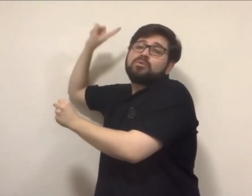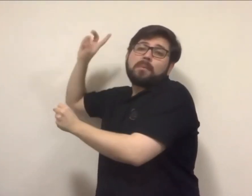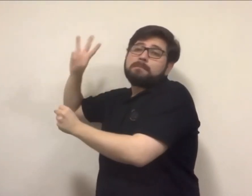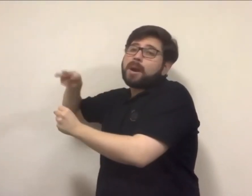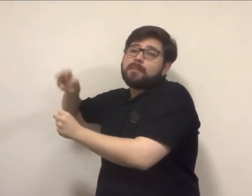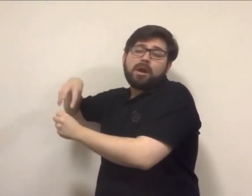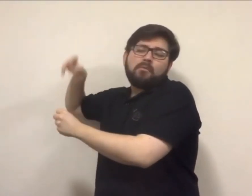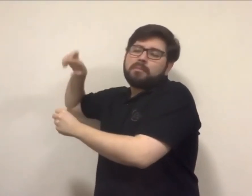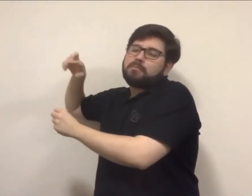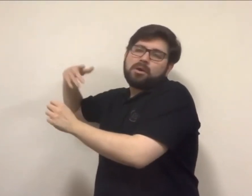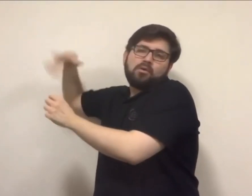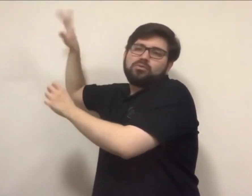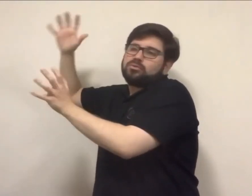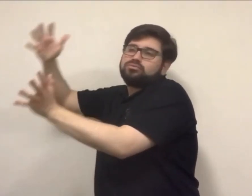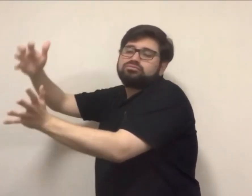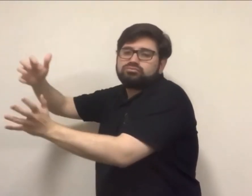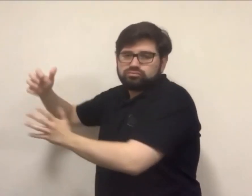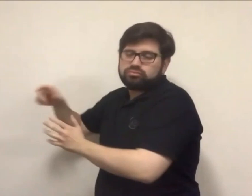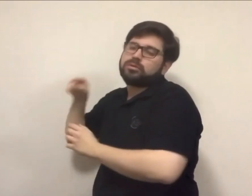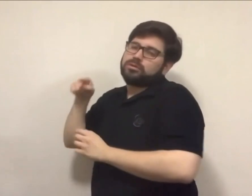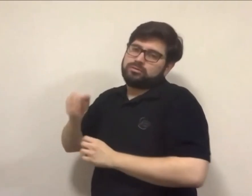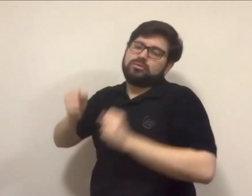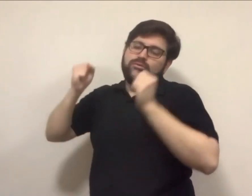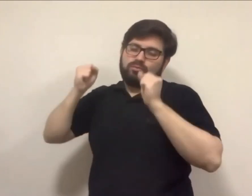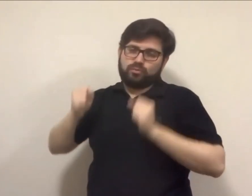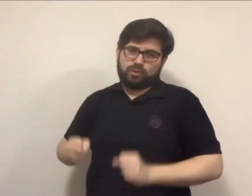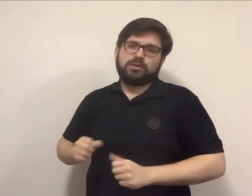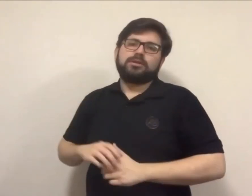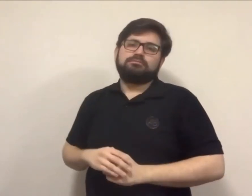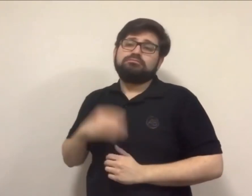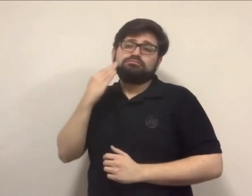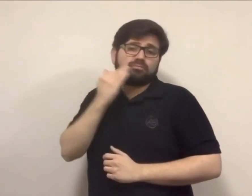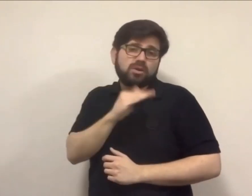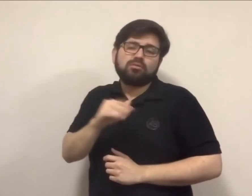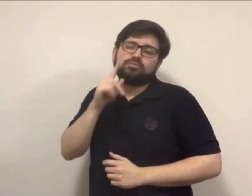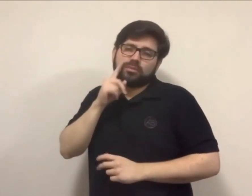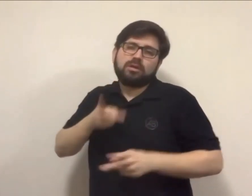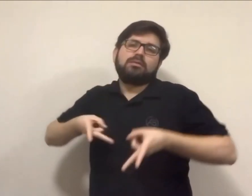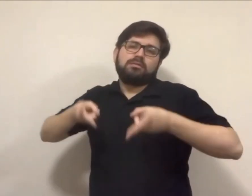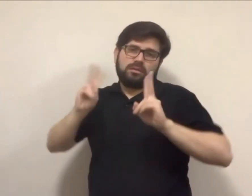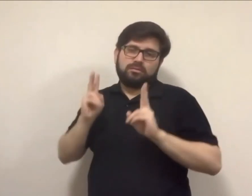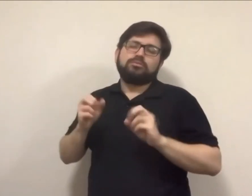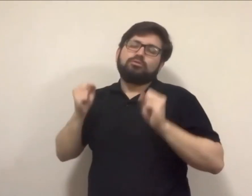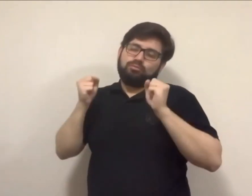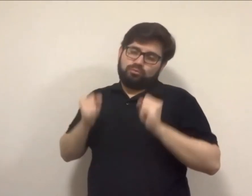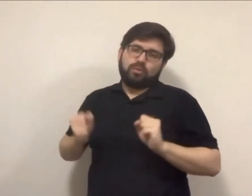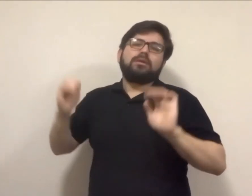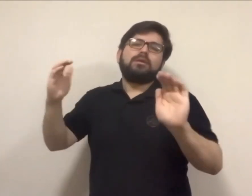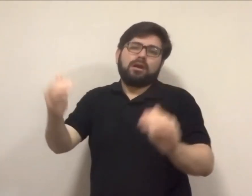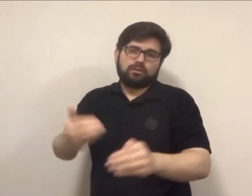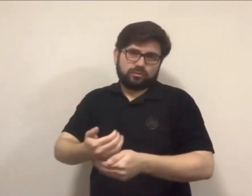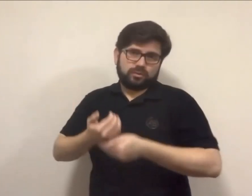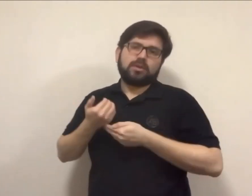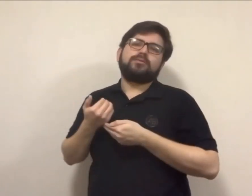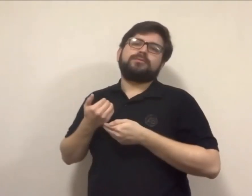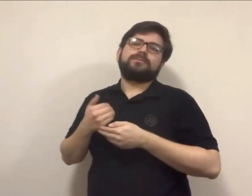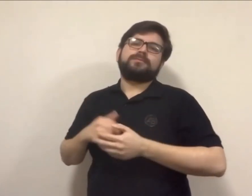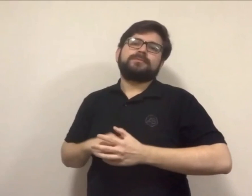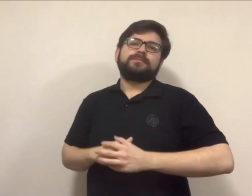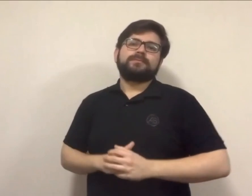entregar en adopción. Y ahí otra familia se haría responsable de ellos.